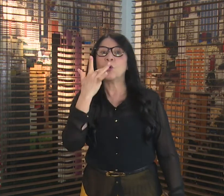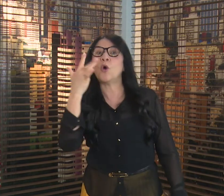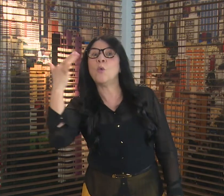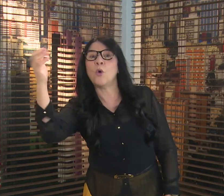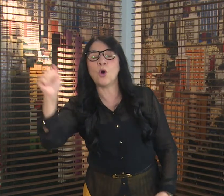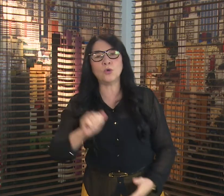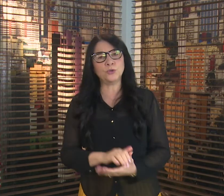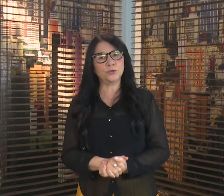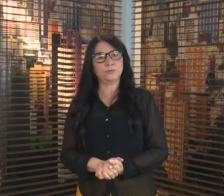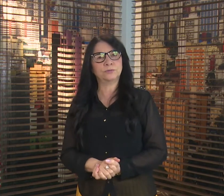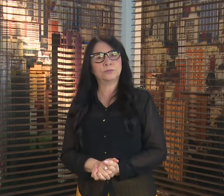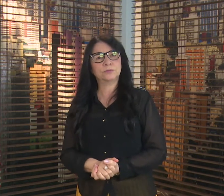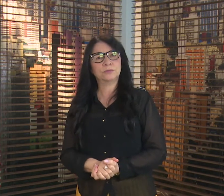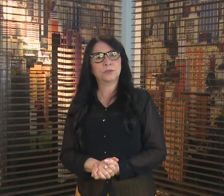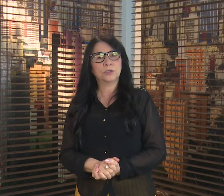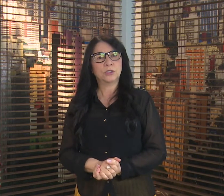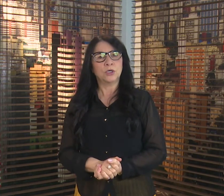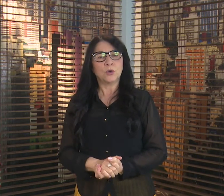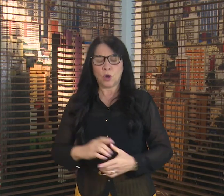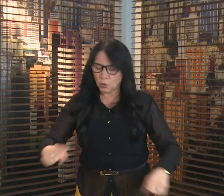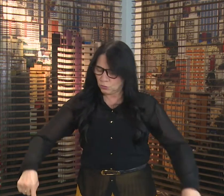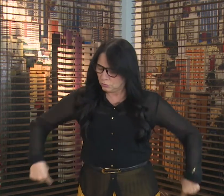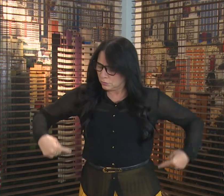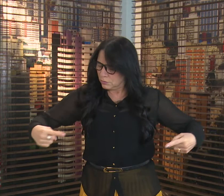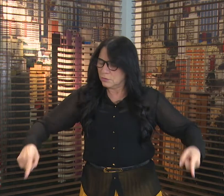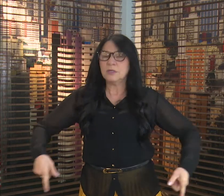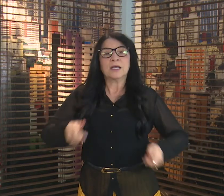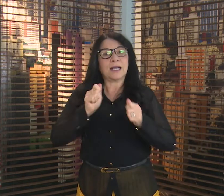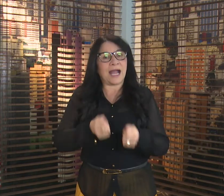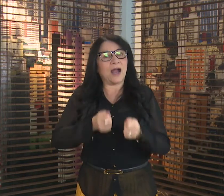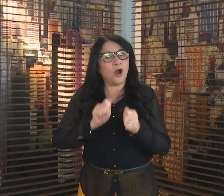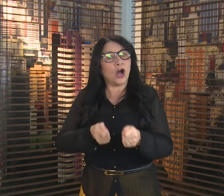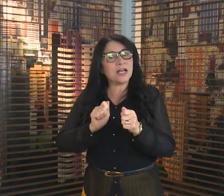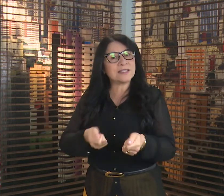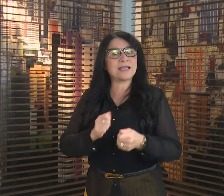com ouro, com carroça,